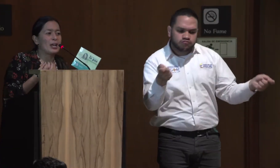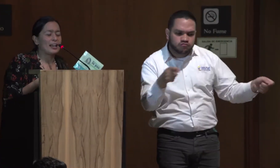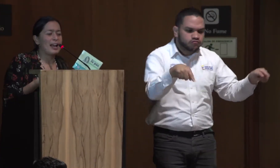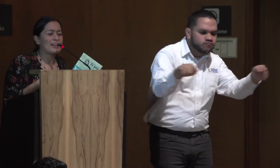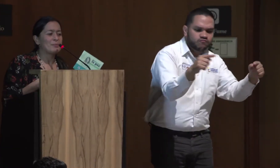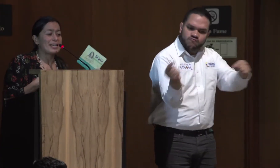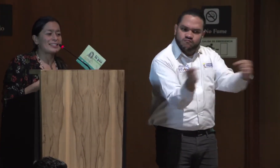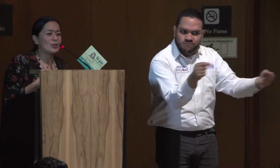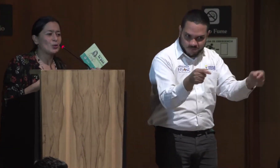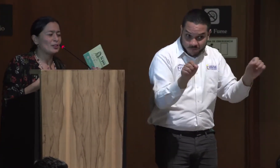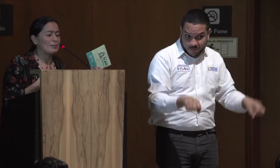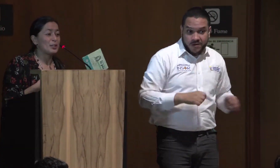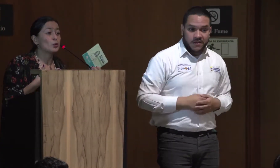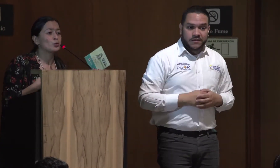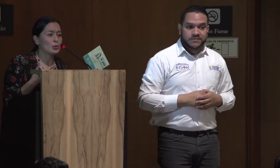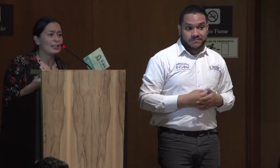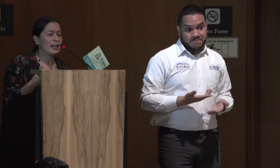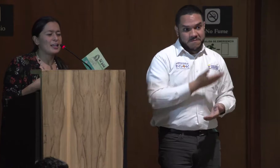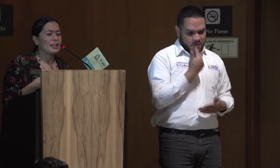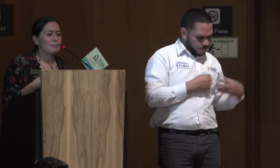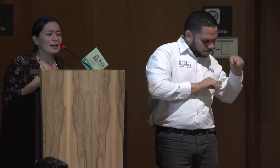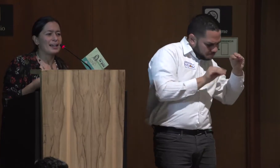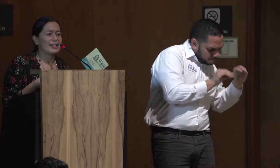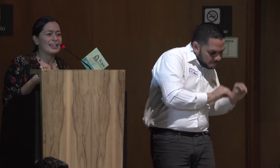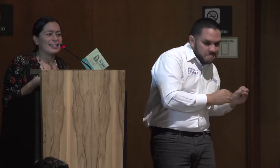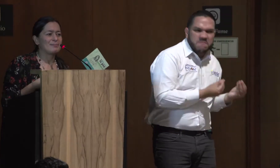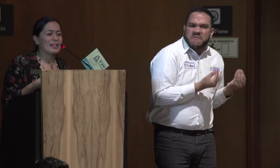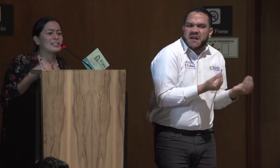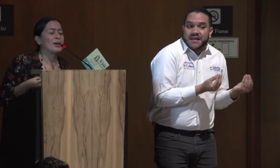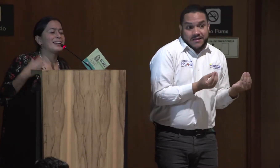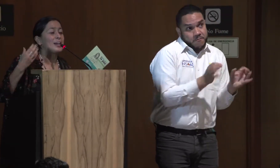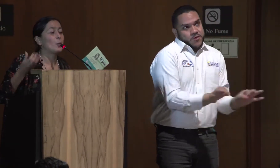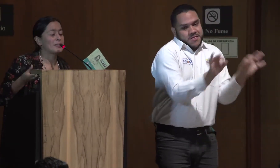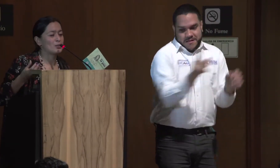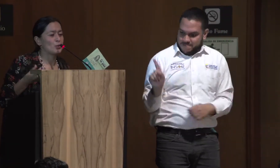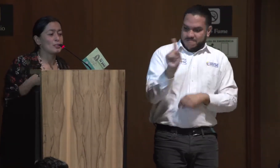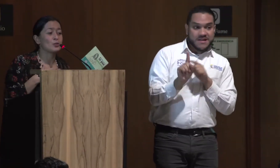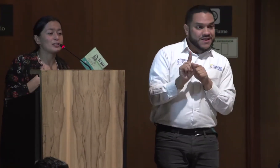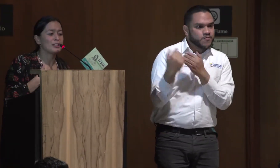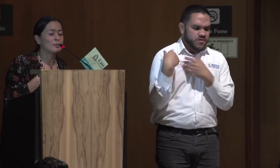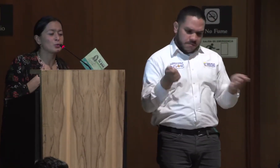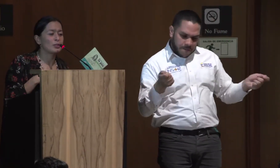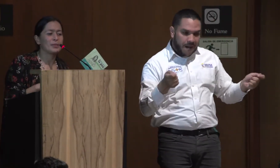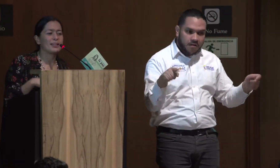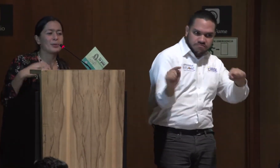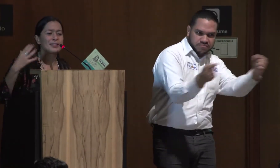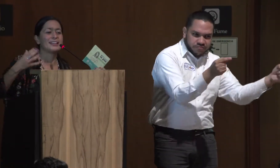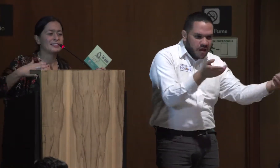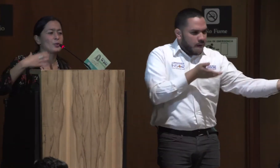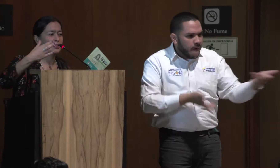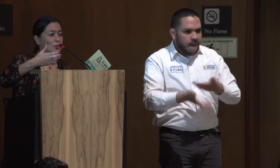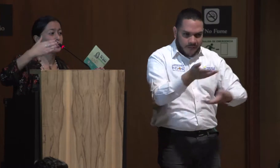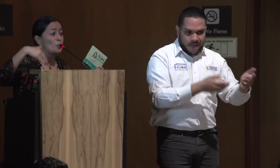para usarla, pues ha sido realmente construida para que se puedan generar conversaciones. Nos interesa mucho también que